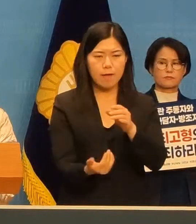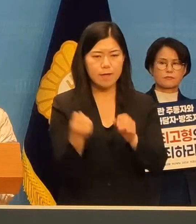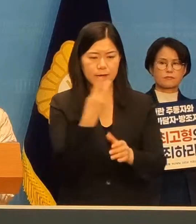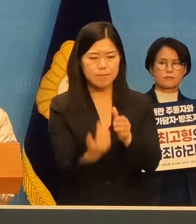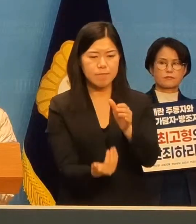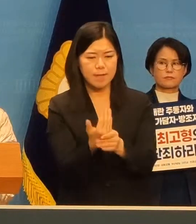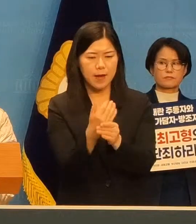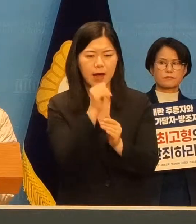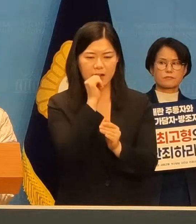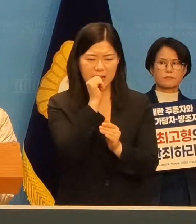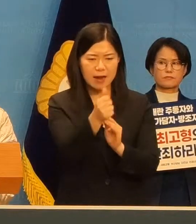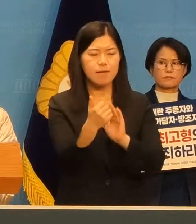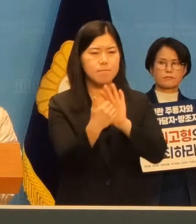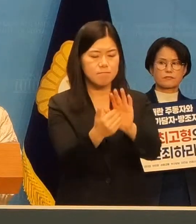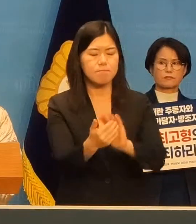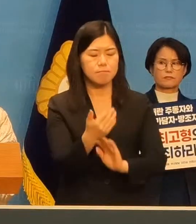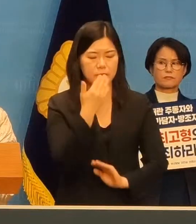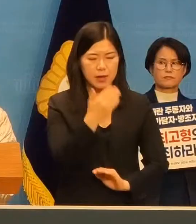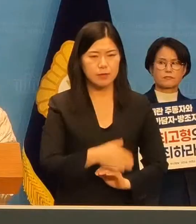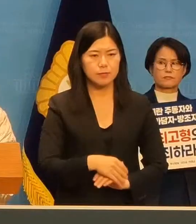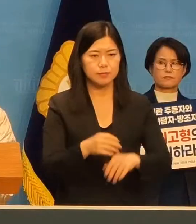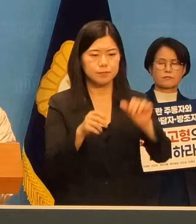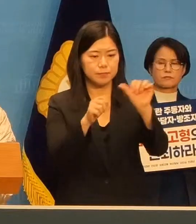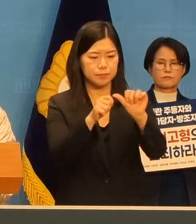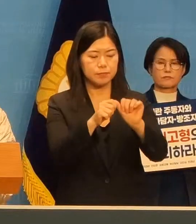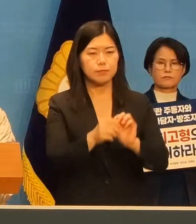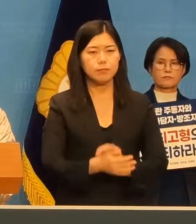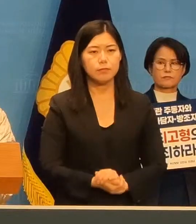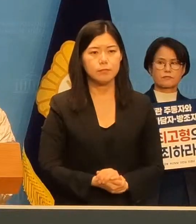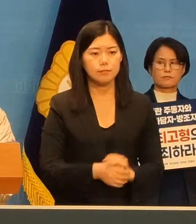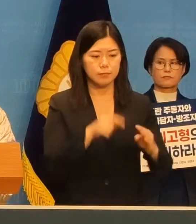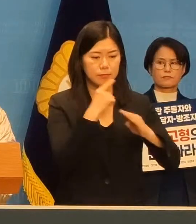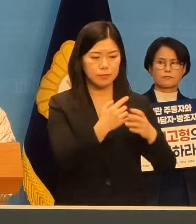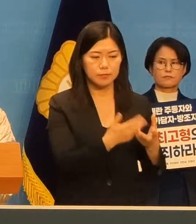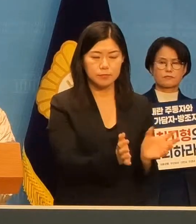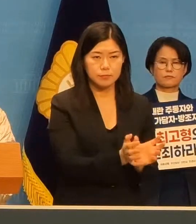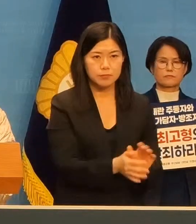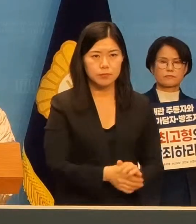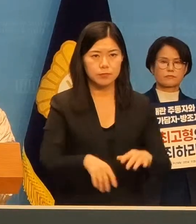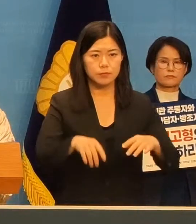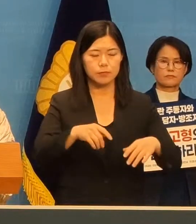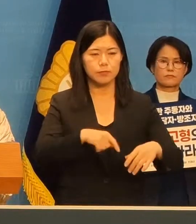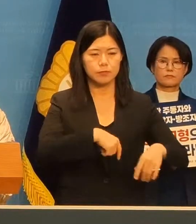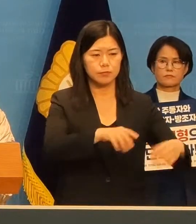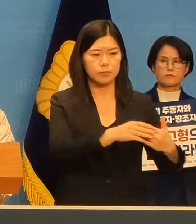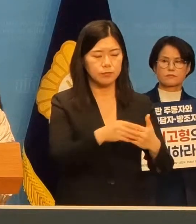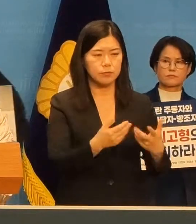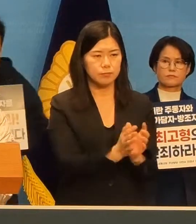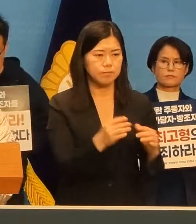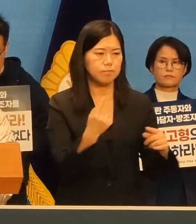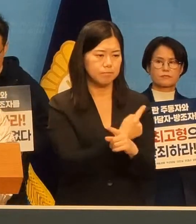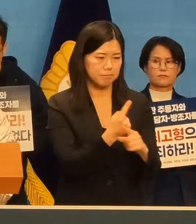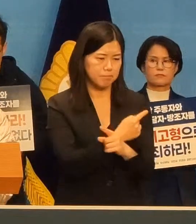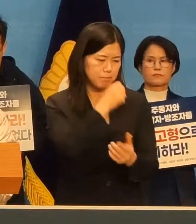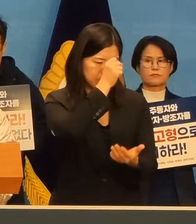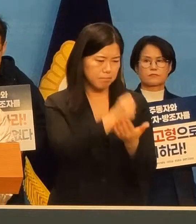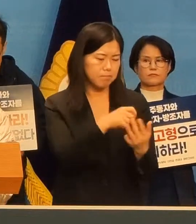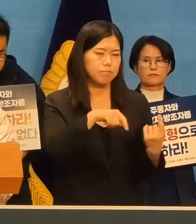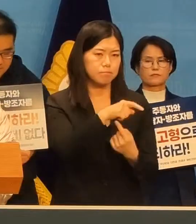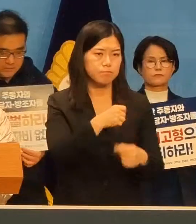될 것입니다. 다섯째, 민주당은 지도부를 조속히 개편